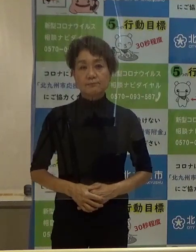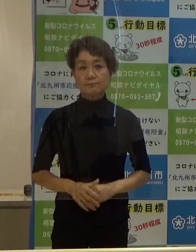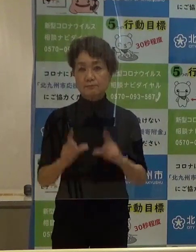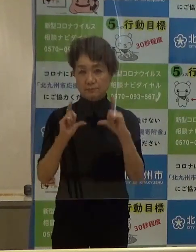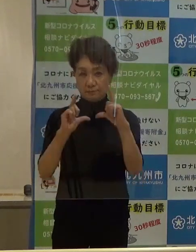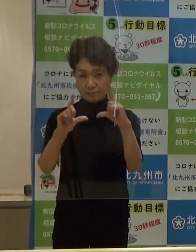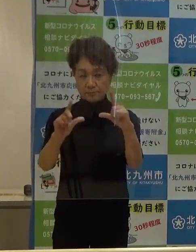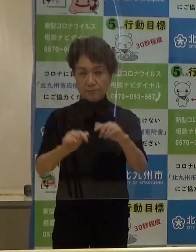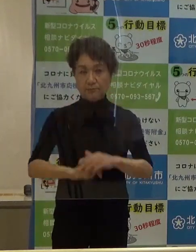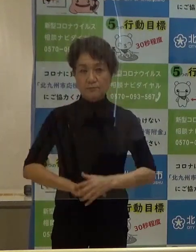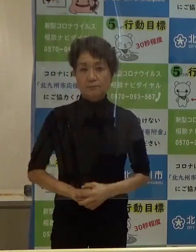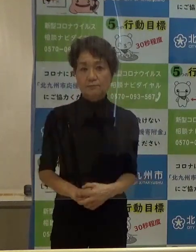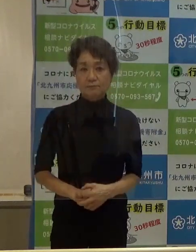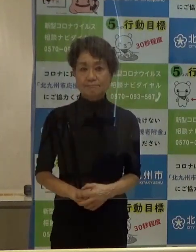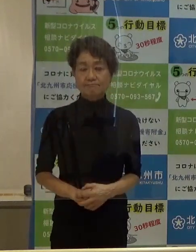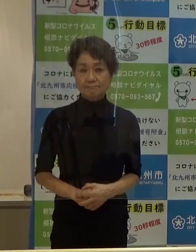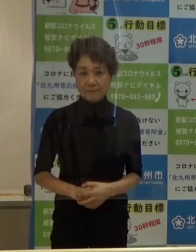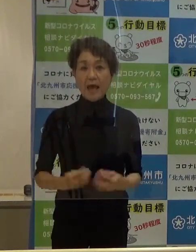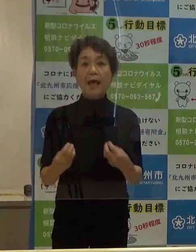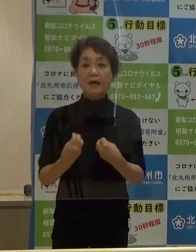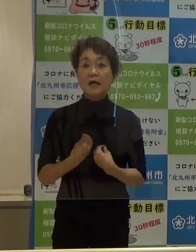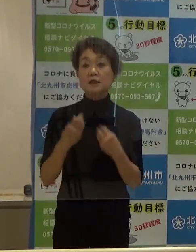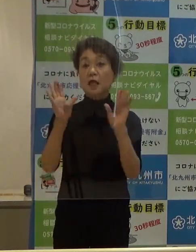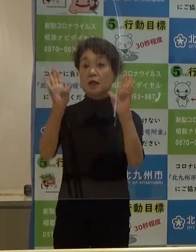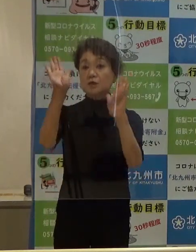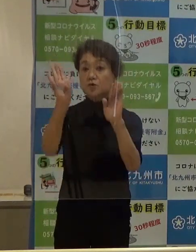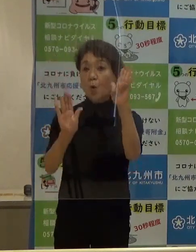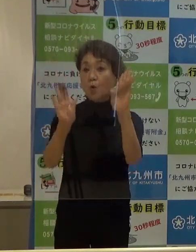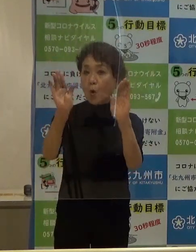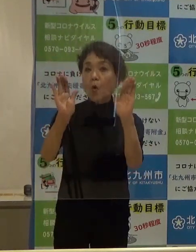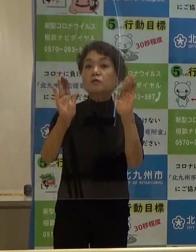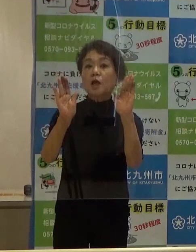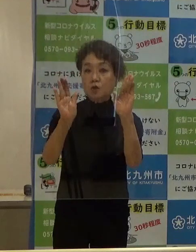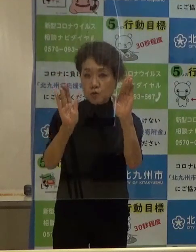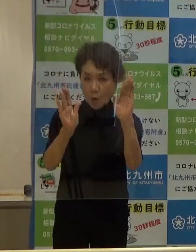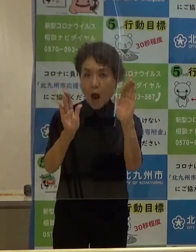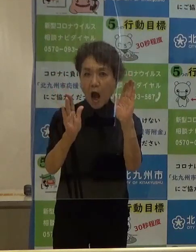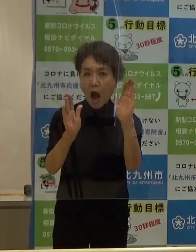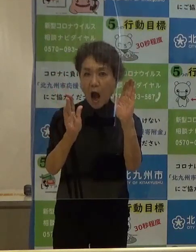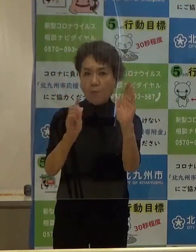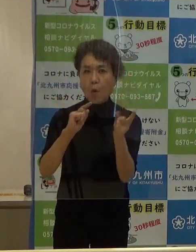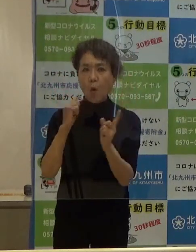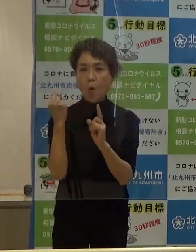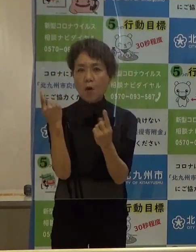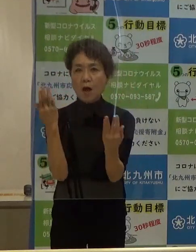はい、感染状況というのが刻一刻と変化をする